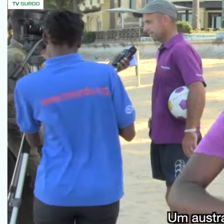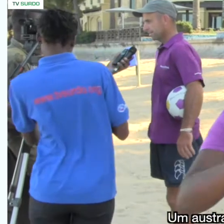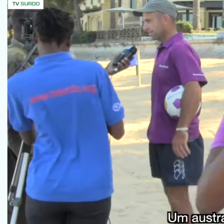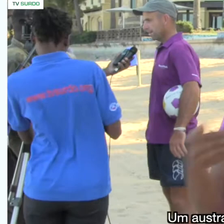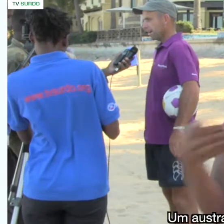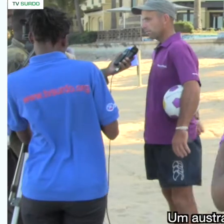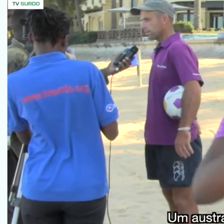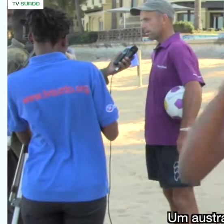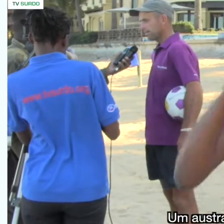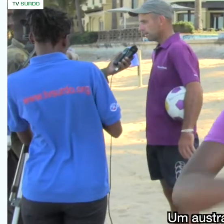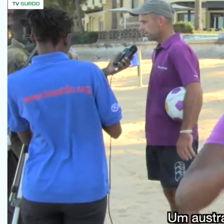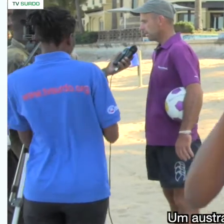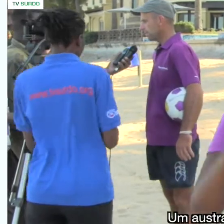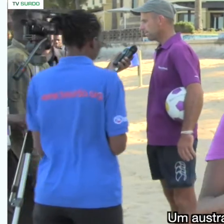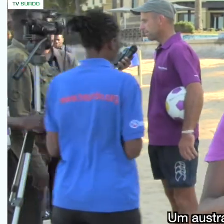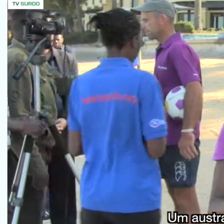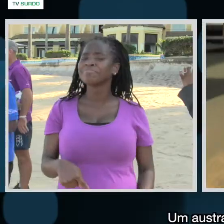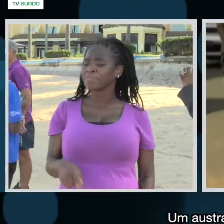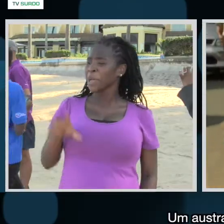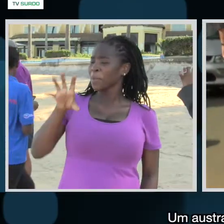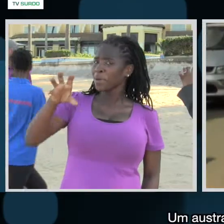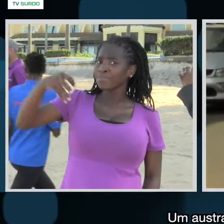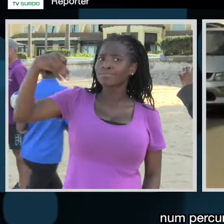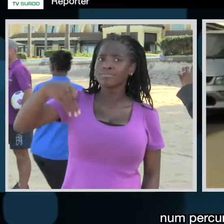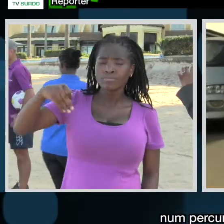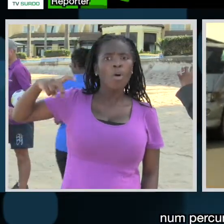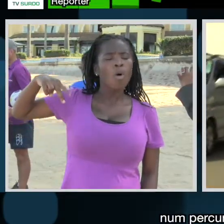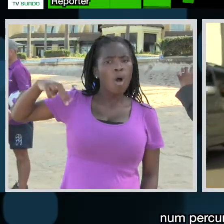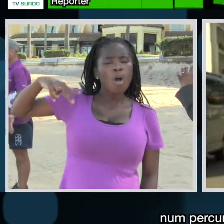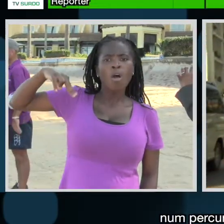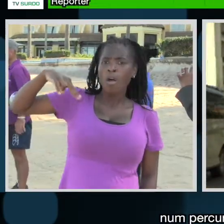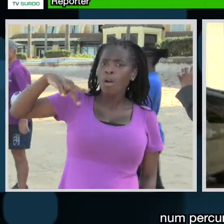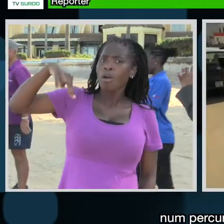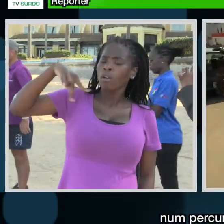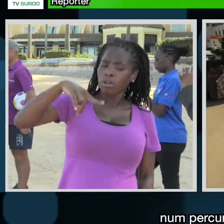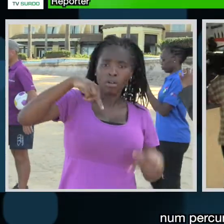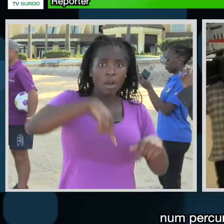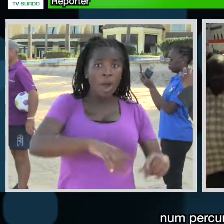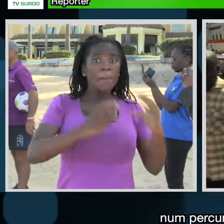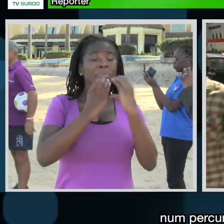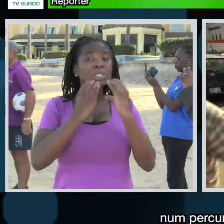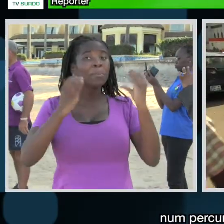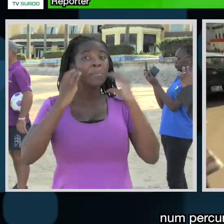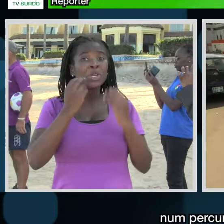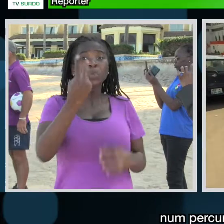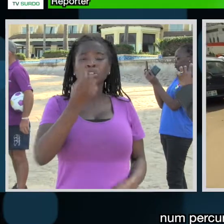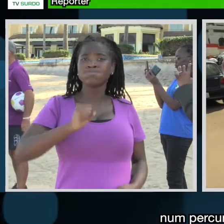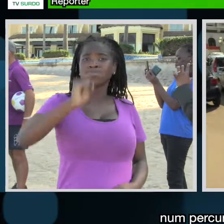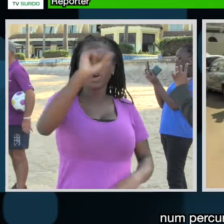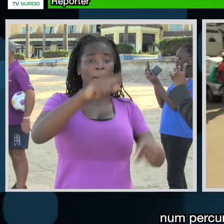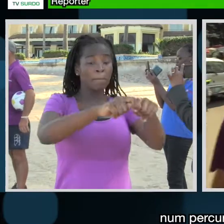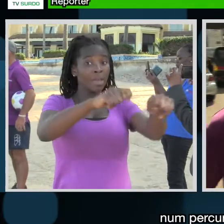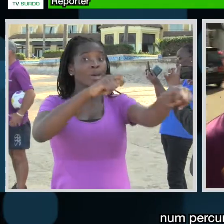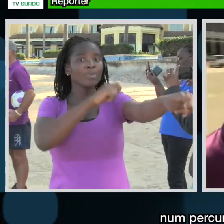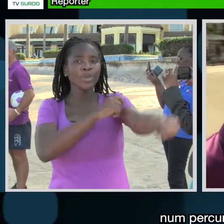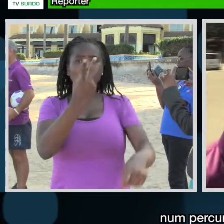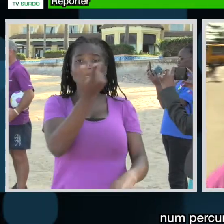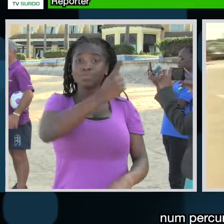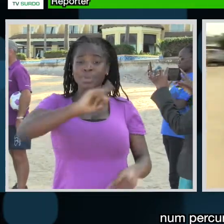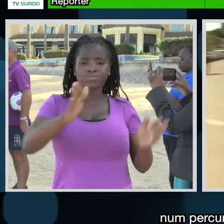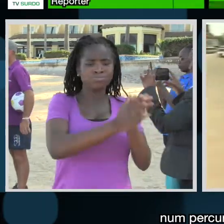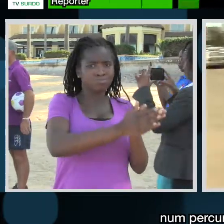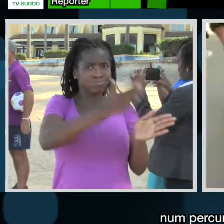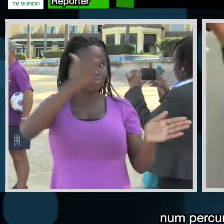Um australiano chegou hoje a Moçambique vindo a pé de Namíbia num percurso de mais de 2 mil quilômetros feito em dois